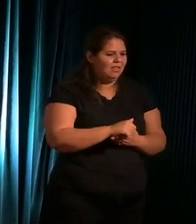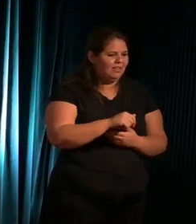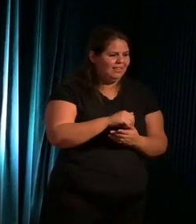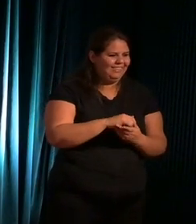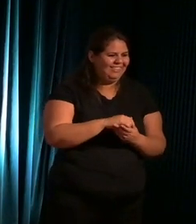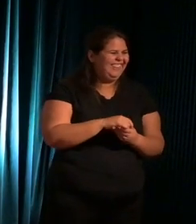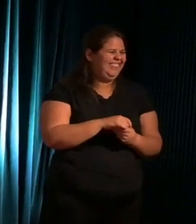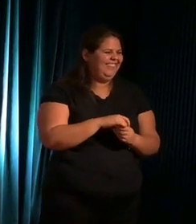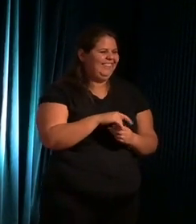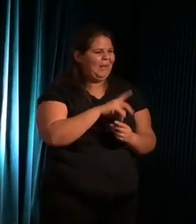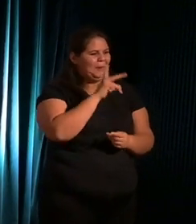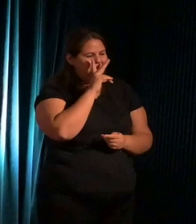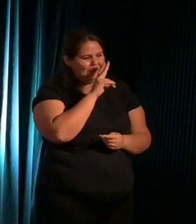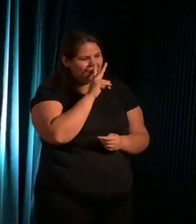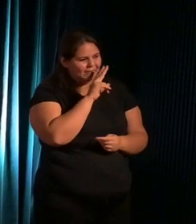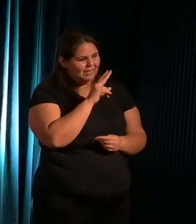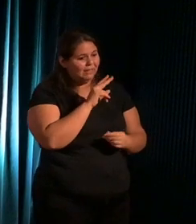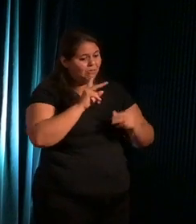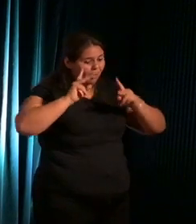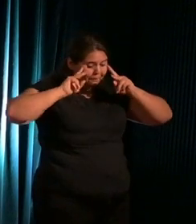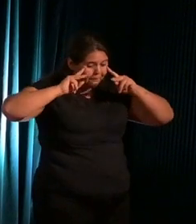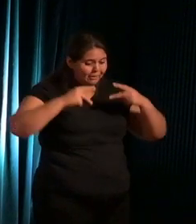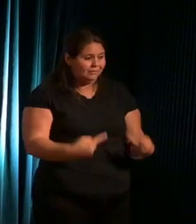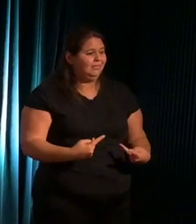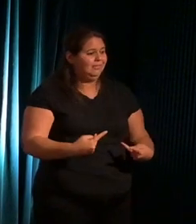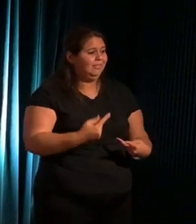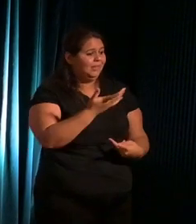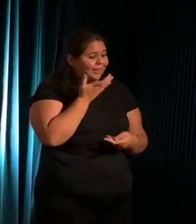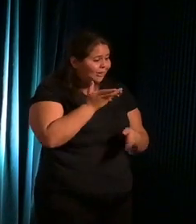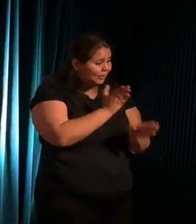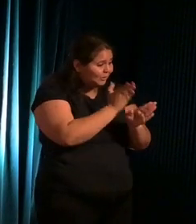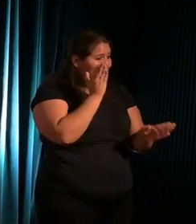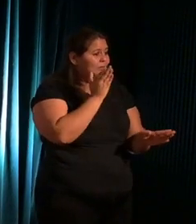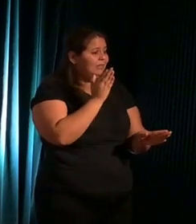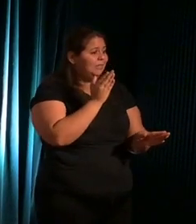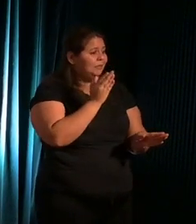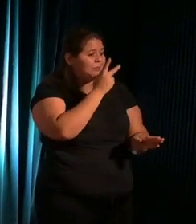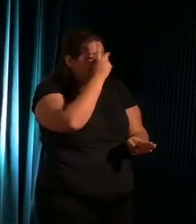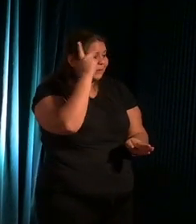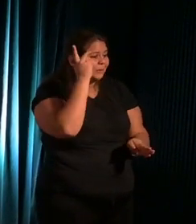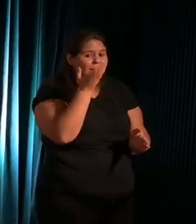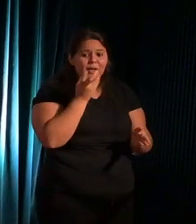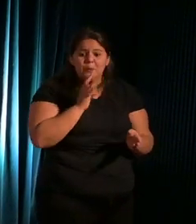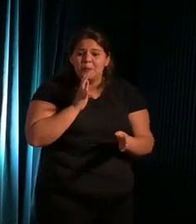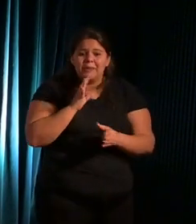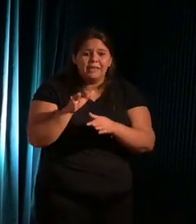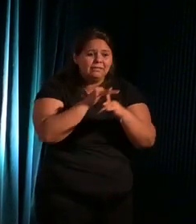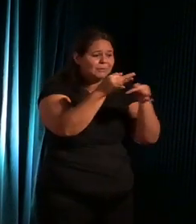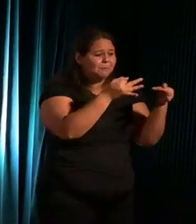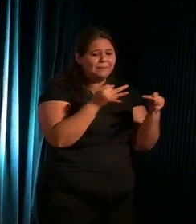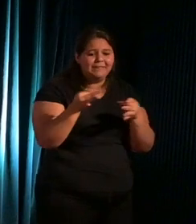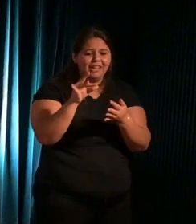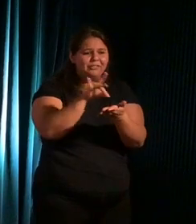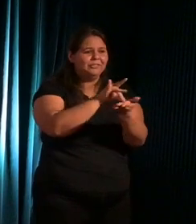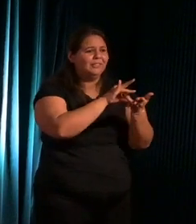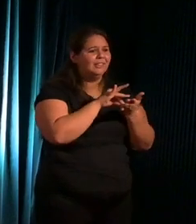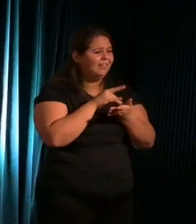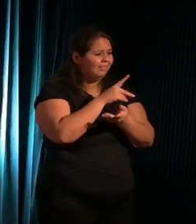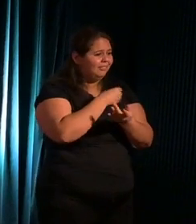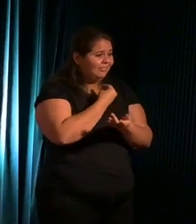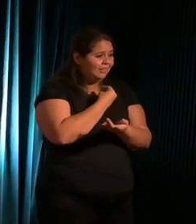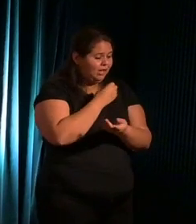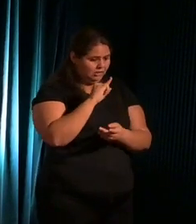religiosidade chamada humanidade. Eu queria descobrir essas pessoas. Né? E hoje, se eu tivesse